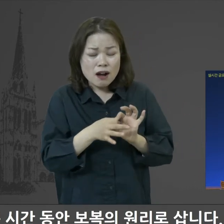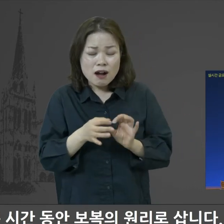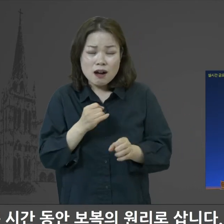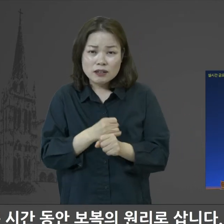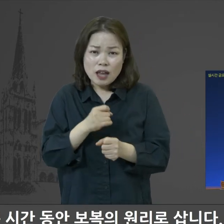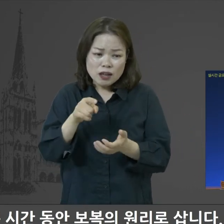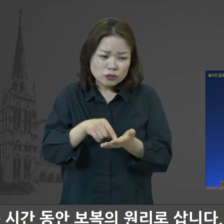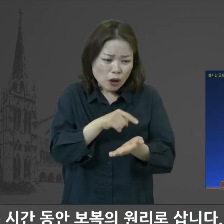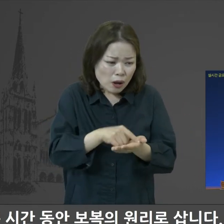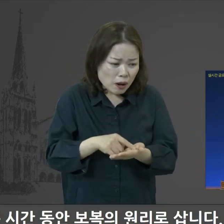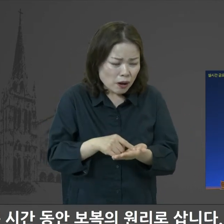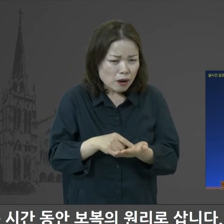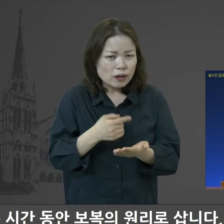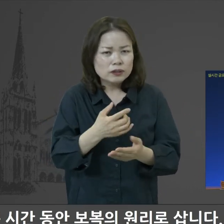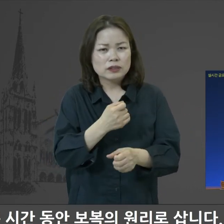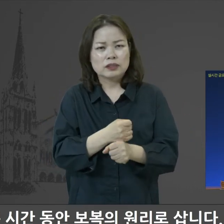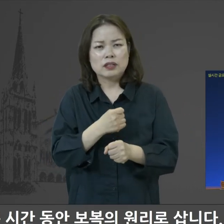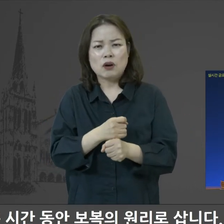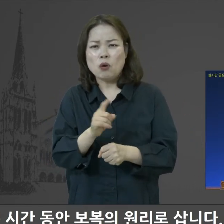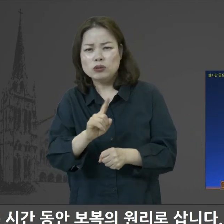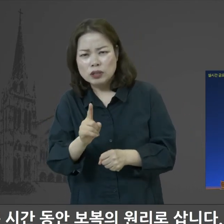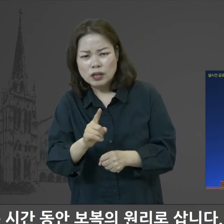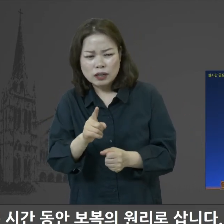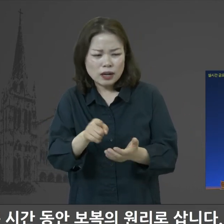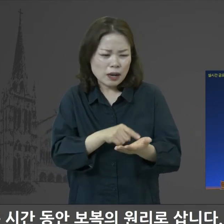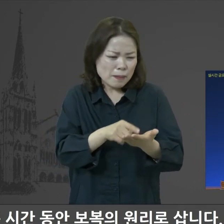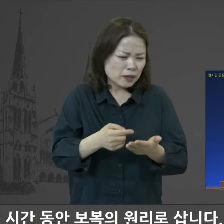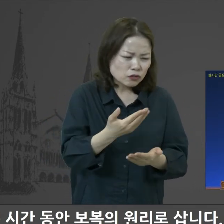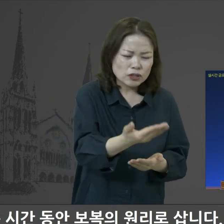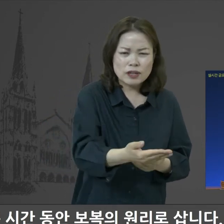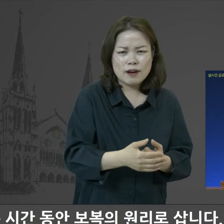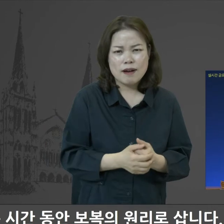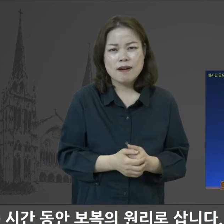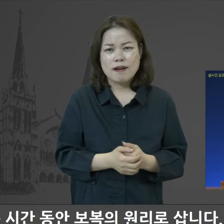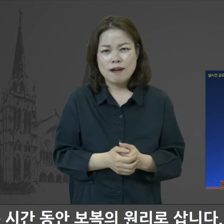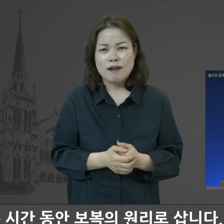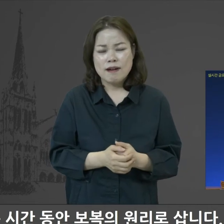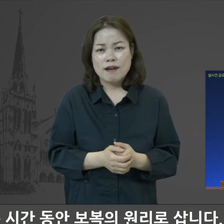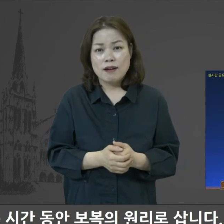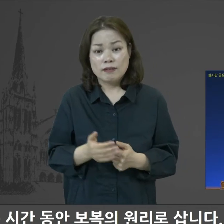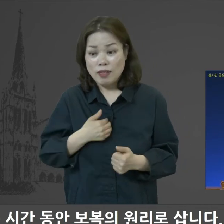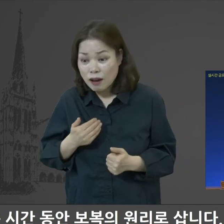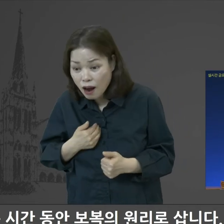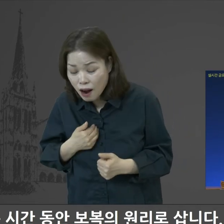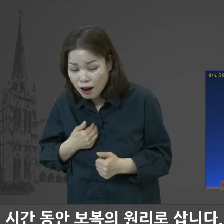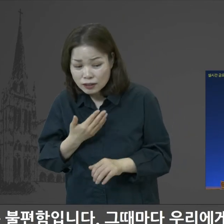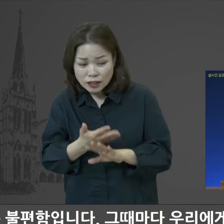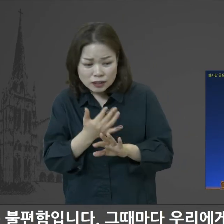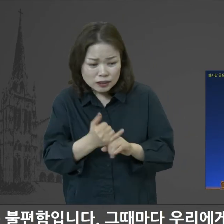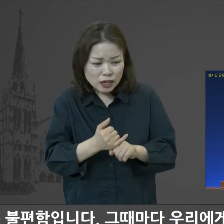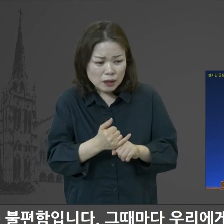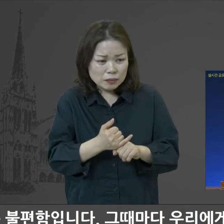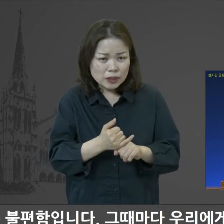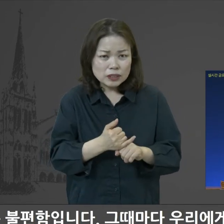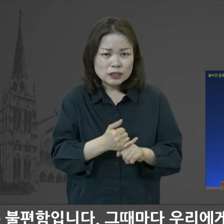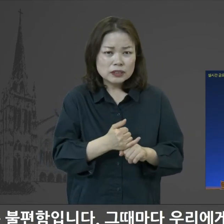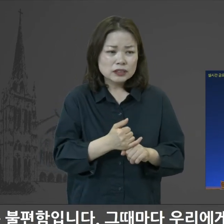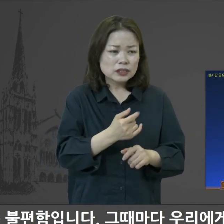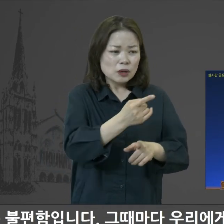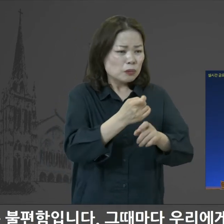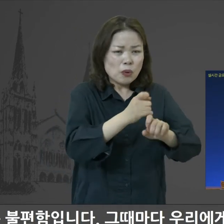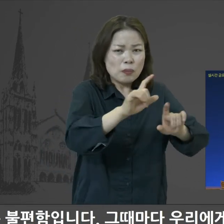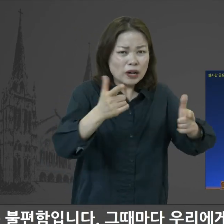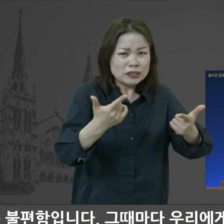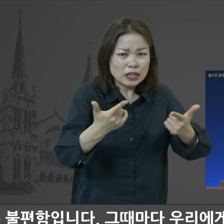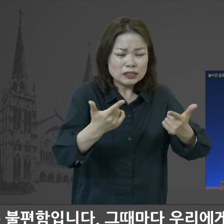원리가 우리에게 작동하고 있는 거예요. 보복에 어떻게 하면 갚아줄까? 내가 다른 사람을 해코지하는 보복은 아니라 할지라도